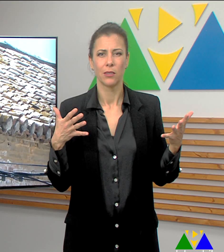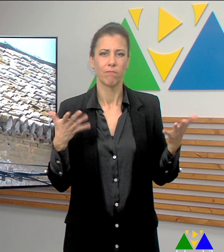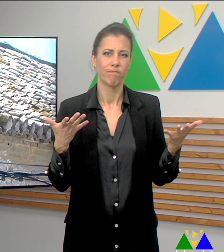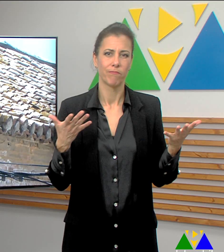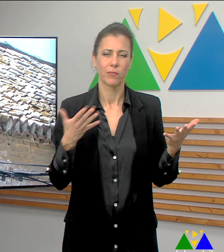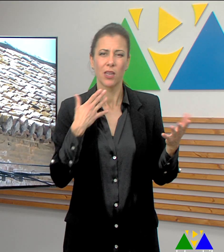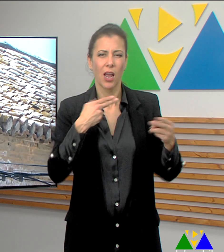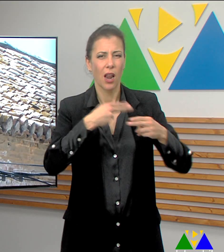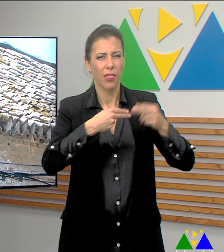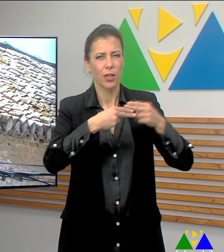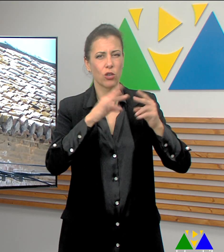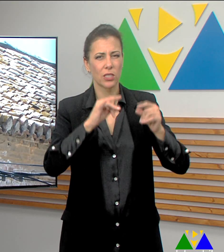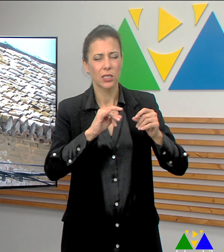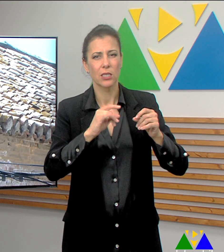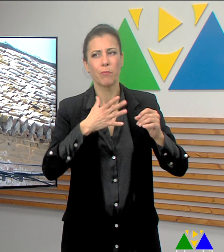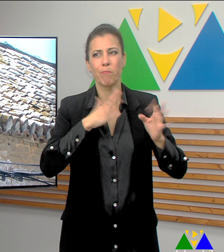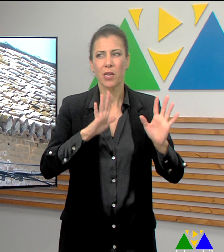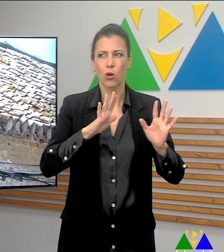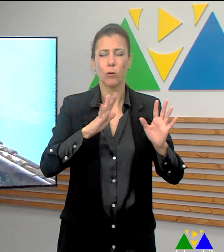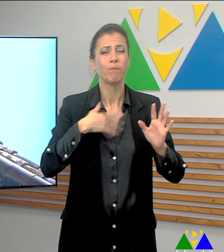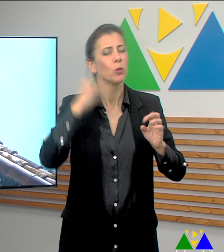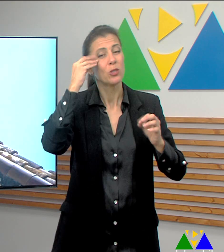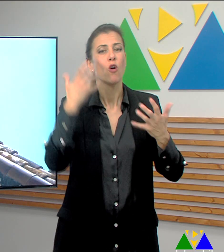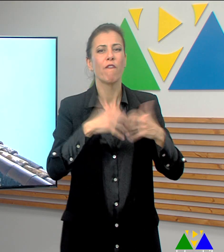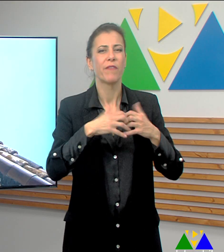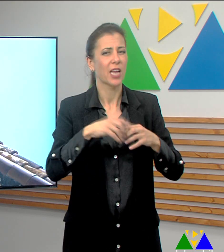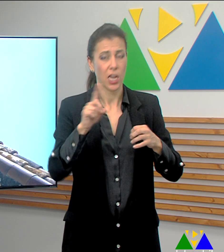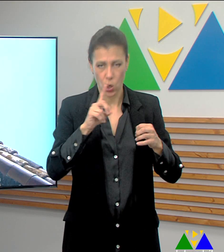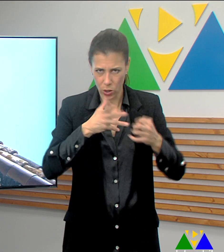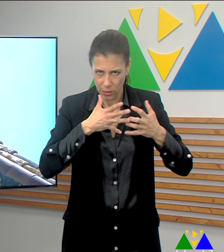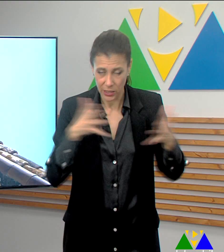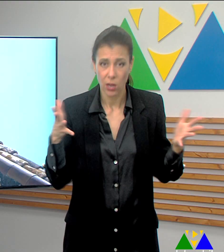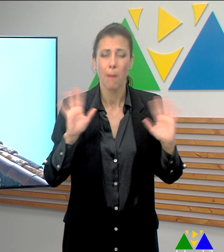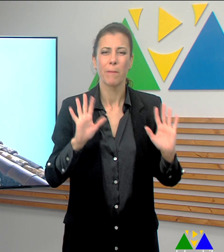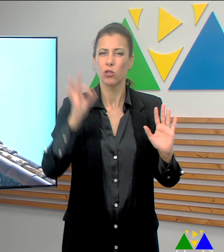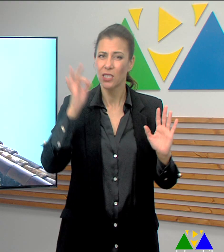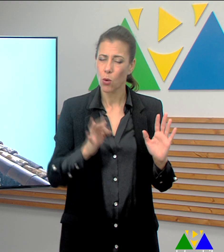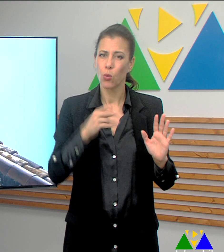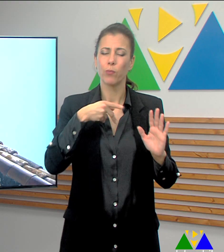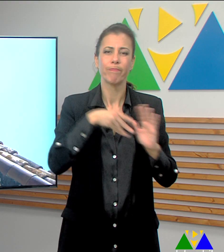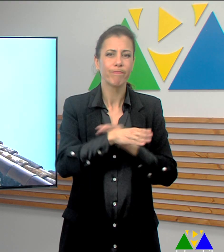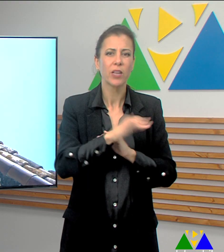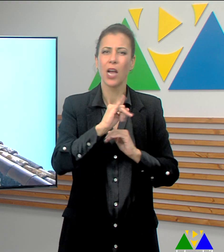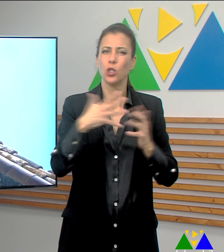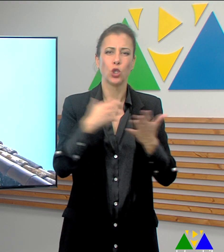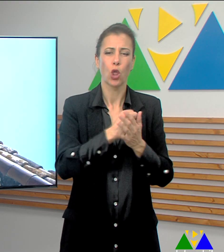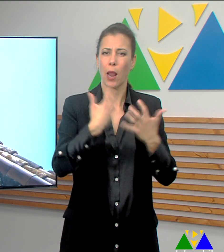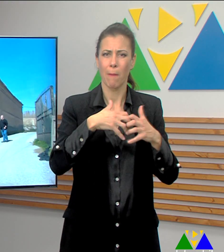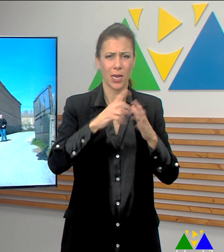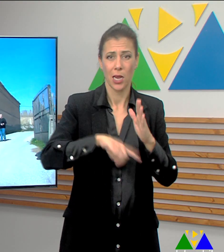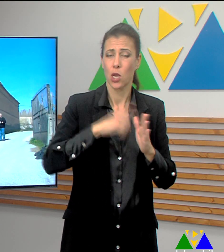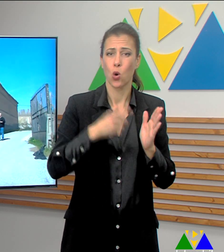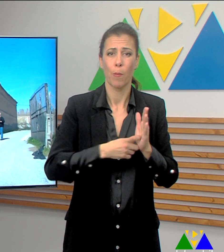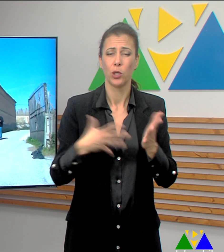mampostería y ladrillo, que es lo que se utiliza. Es una fábrica que no es demasiado grande, pero debió tener toda la maquinaria completa, es decir, todo